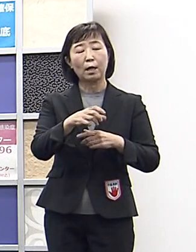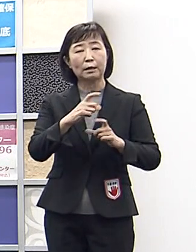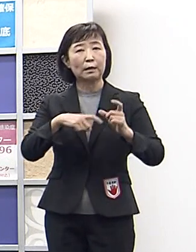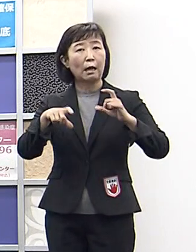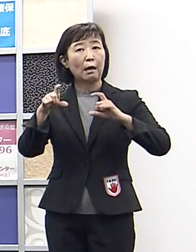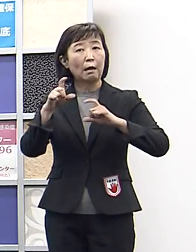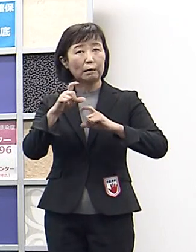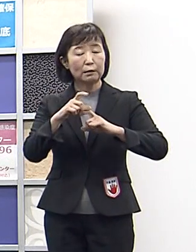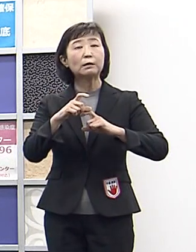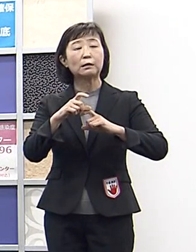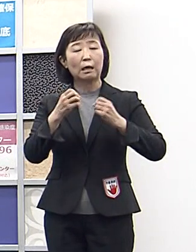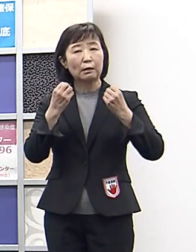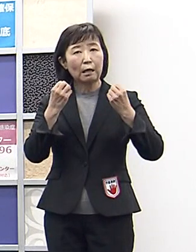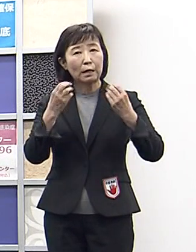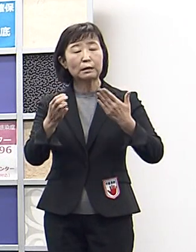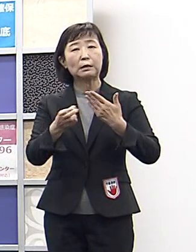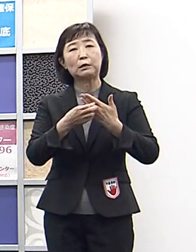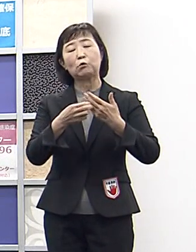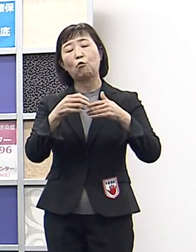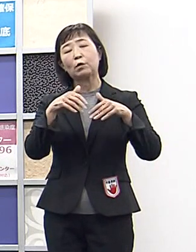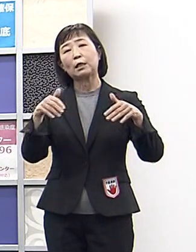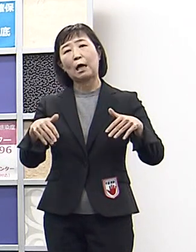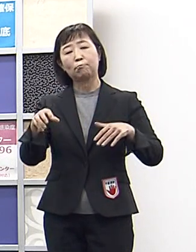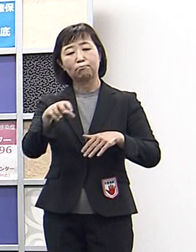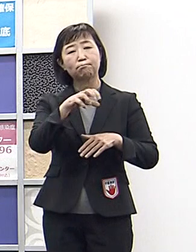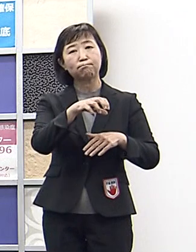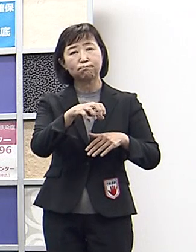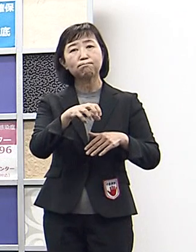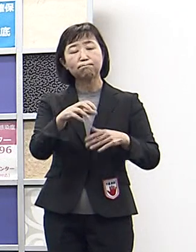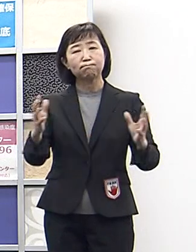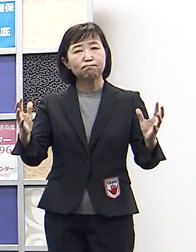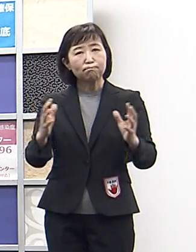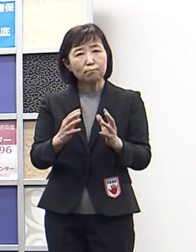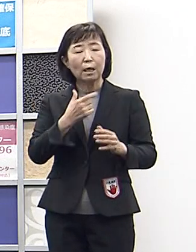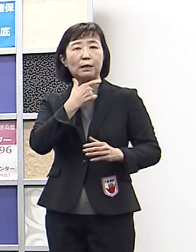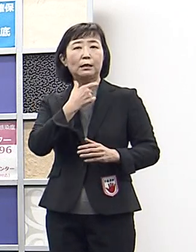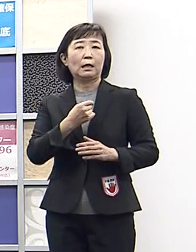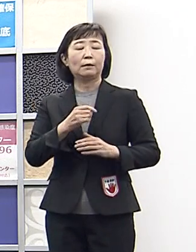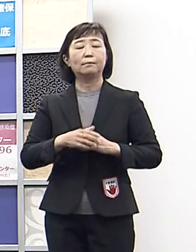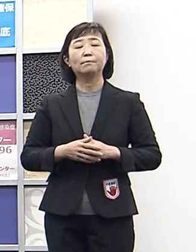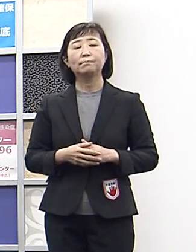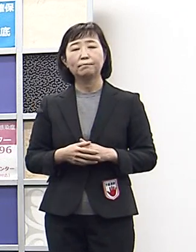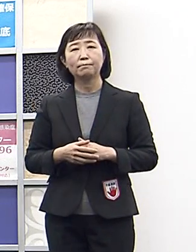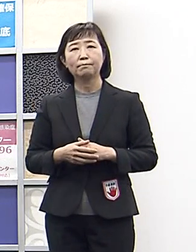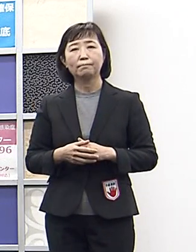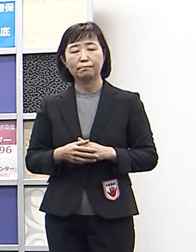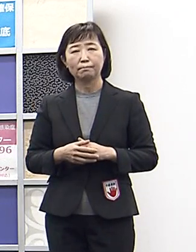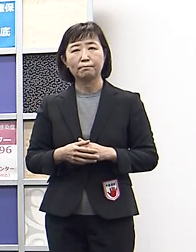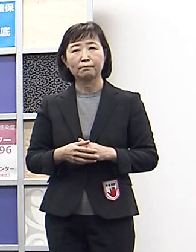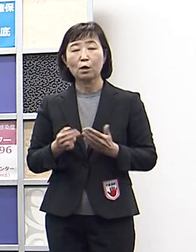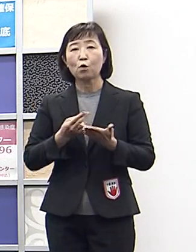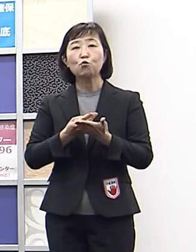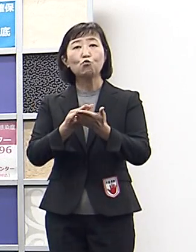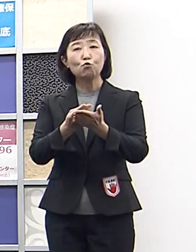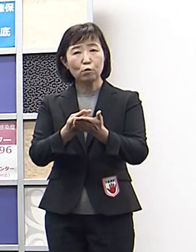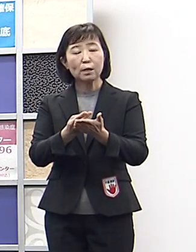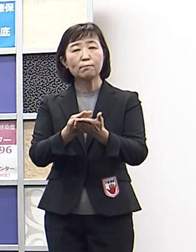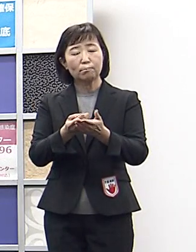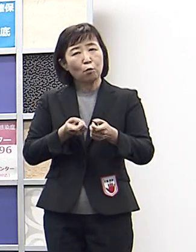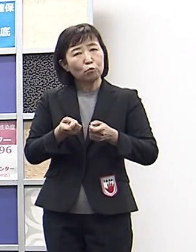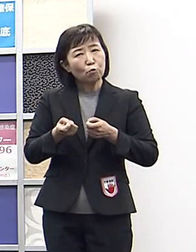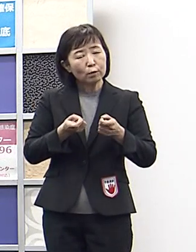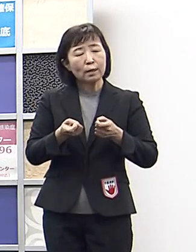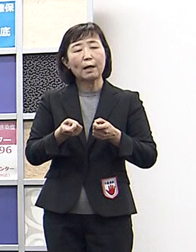な医療機関の参画を促すための取り組みを重点的に進めてまいります入院調整につきましては